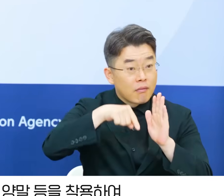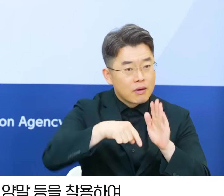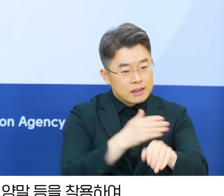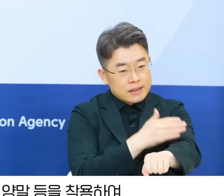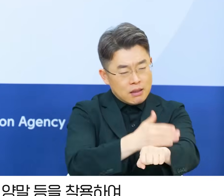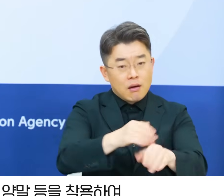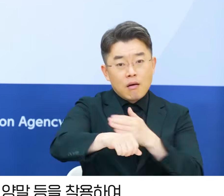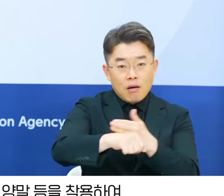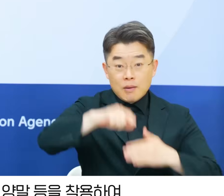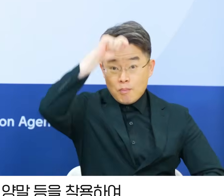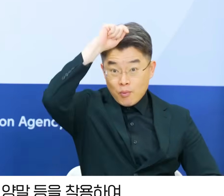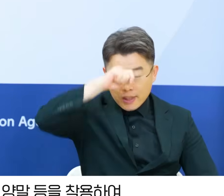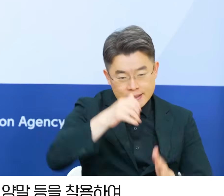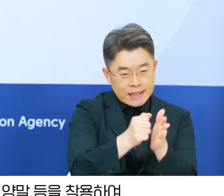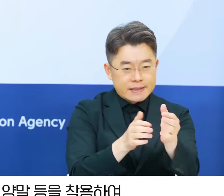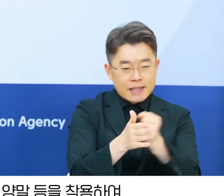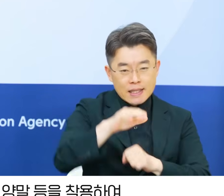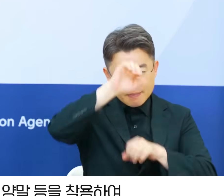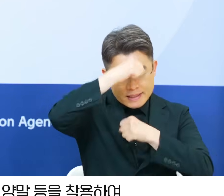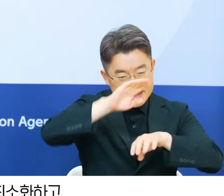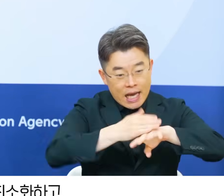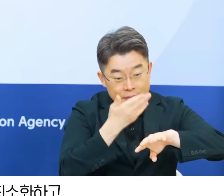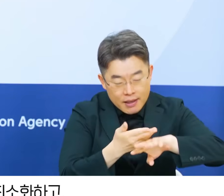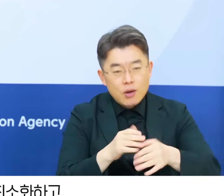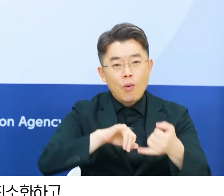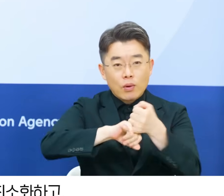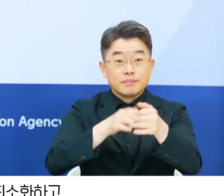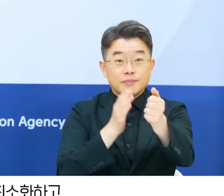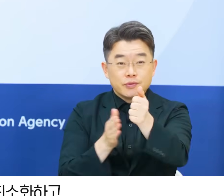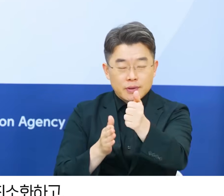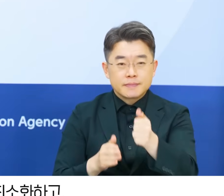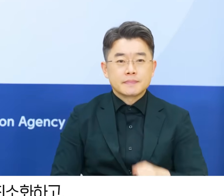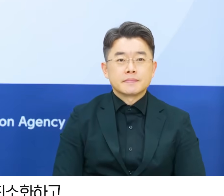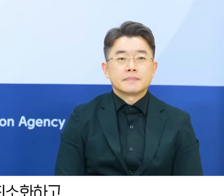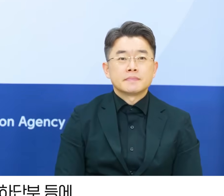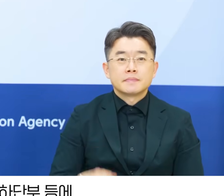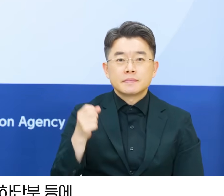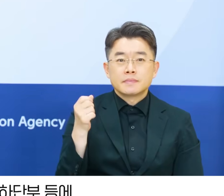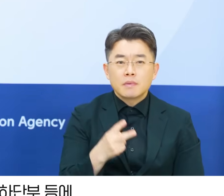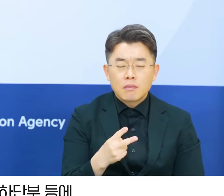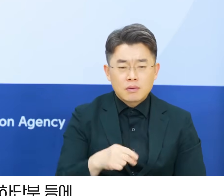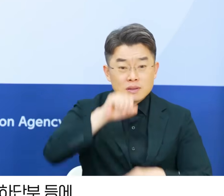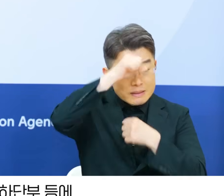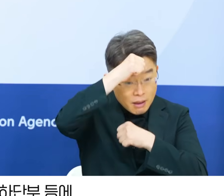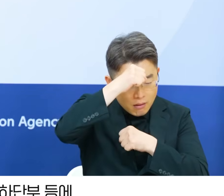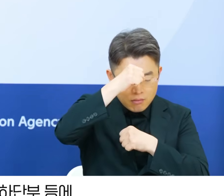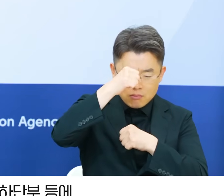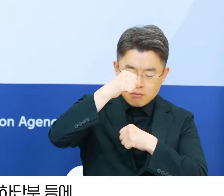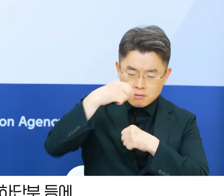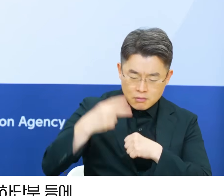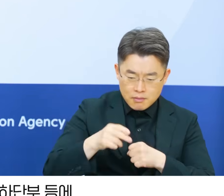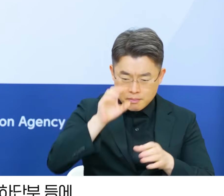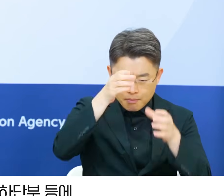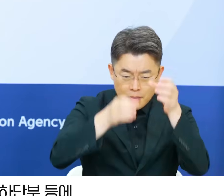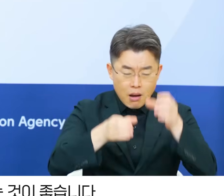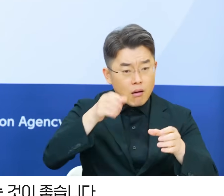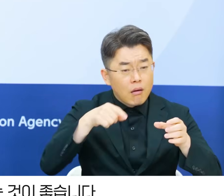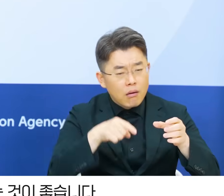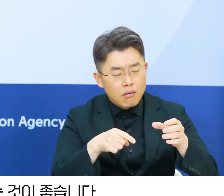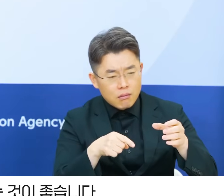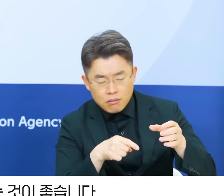소매 옷, 모자, 장갑, 양말 등을 착용하여 피부 노출을 최소화하고 신발이나 바지 하단부